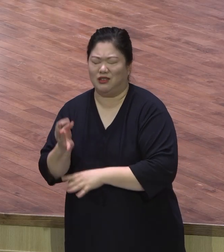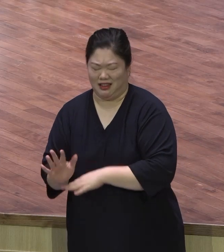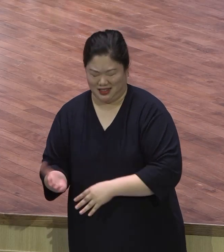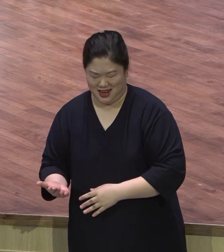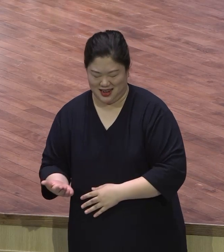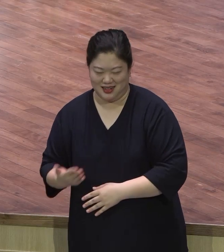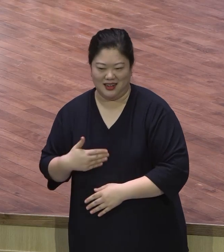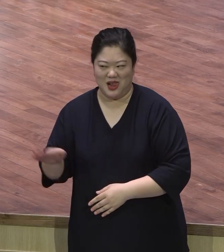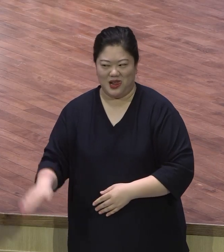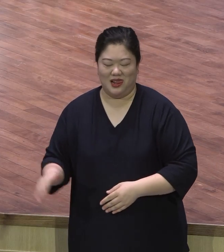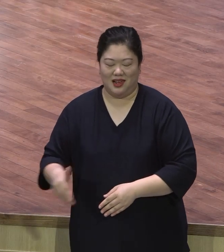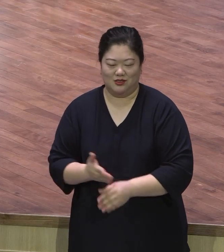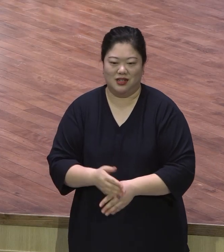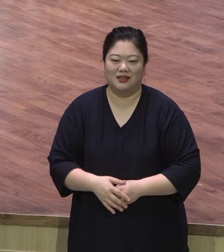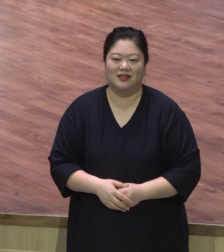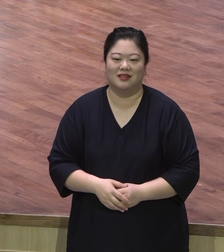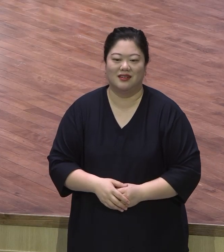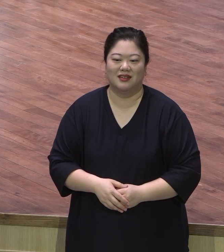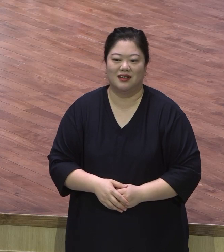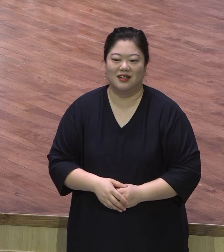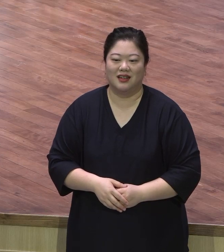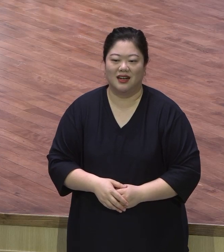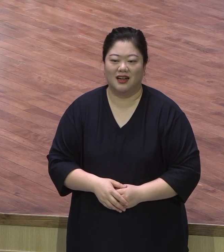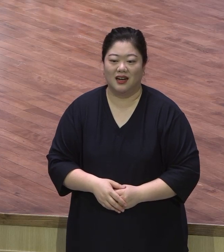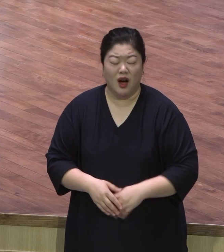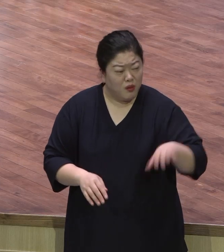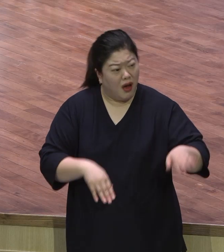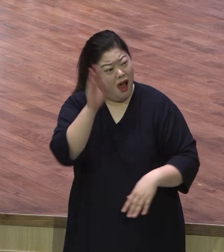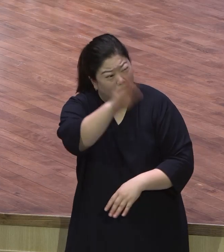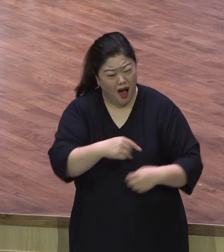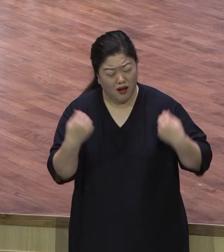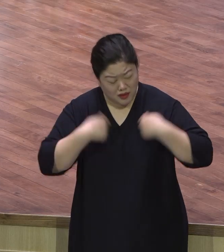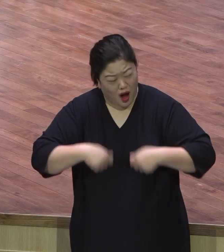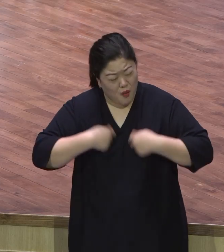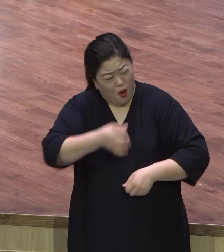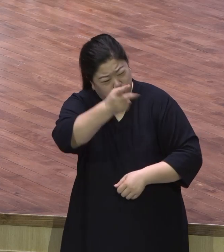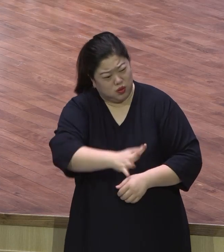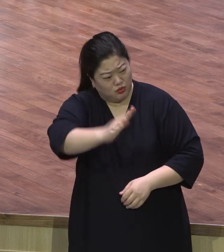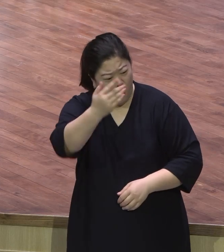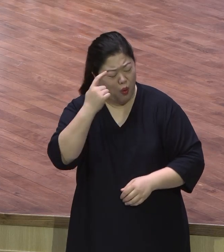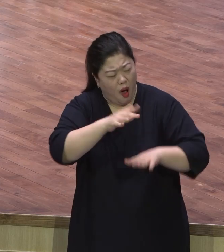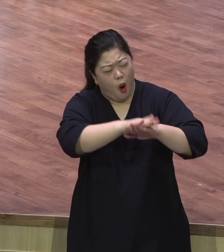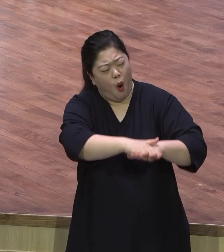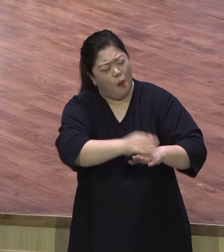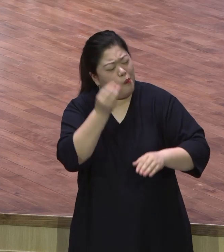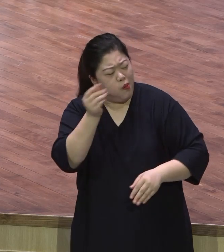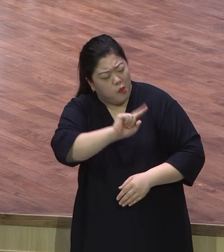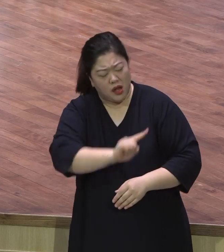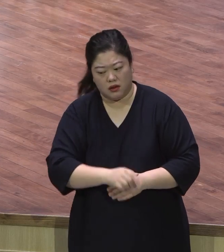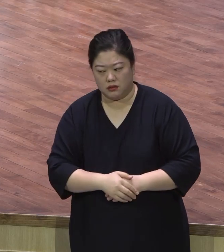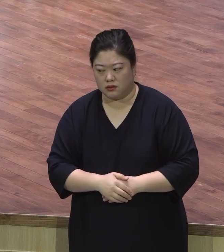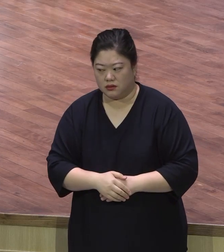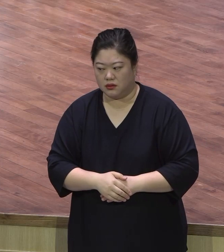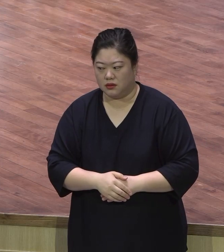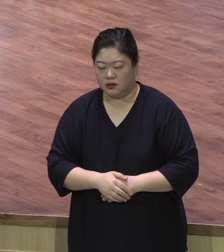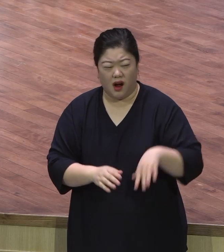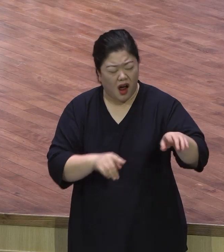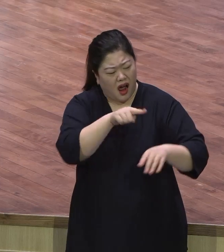왜 그거 넣어놓고 입지도 않으면서 그거 넣어놓고. 남들 다 주면 될 건데 그걸 왜 그렇게 조미 먹도록